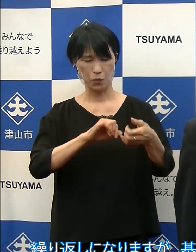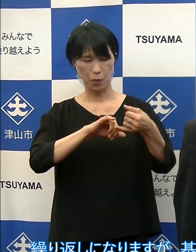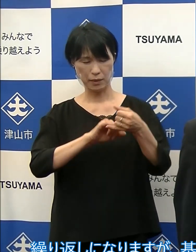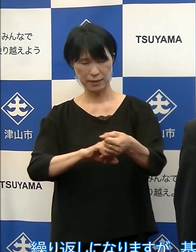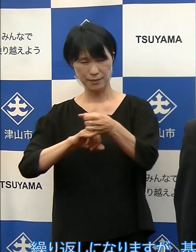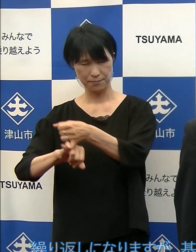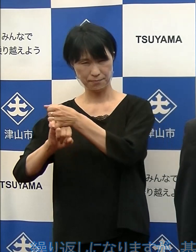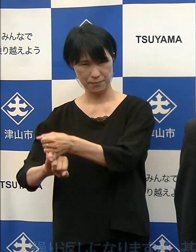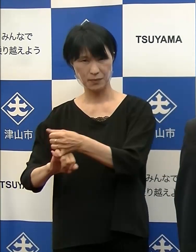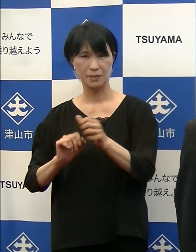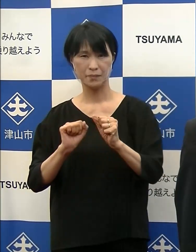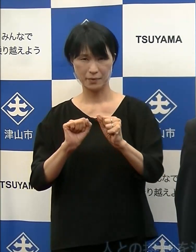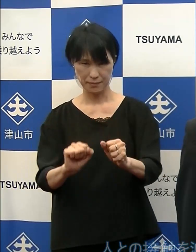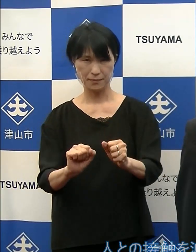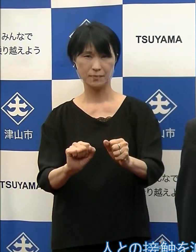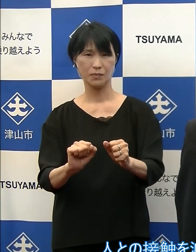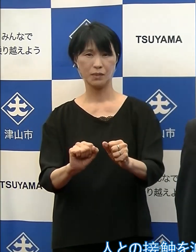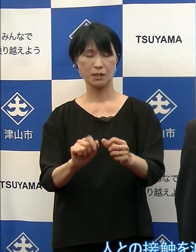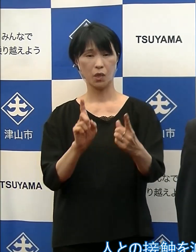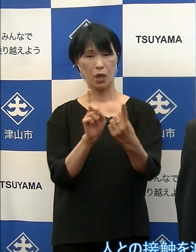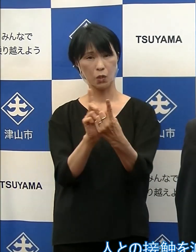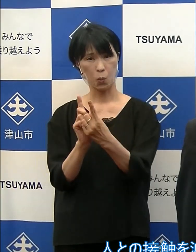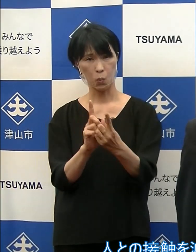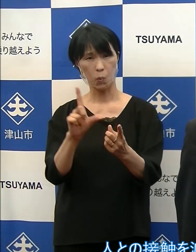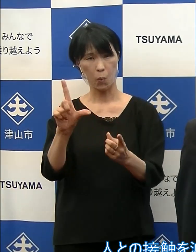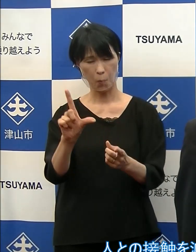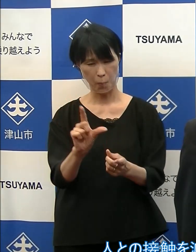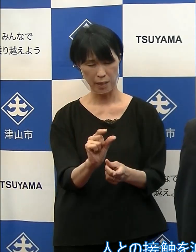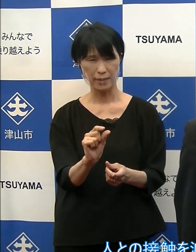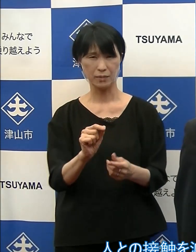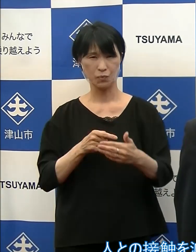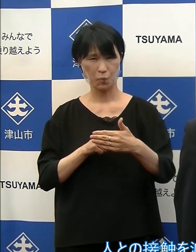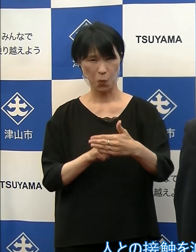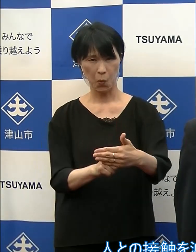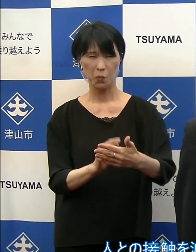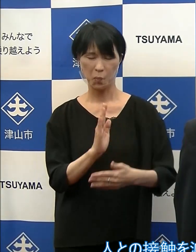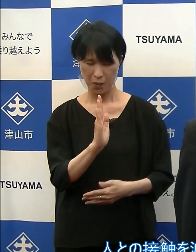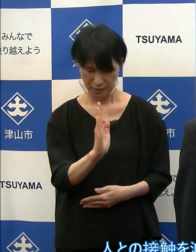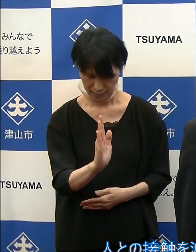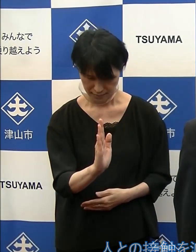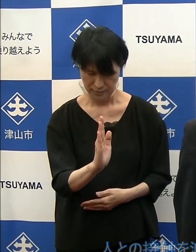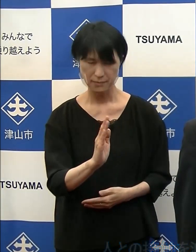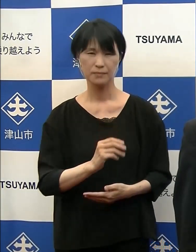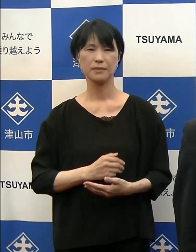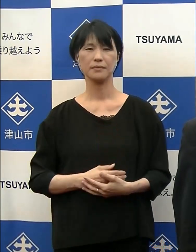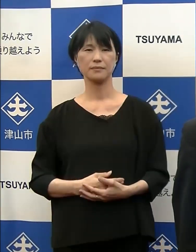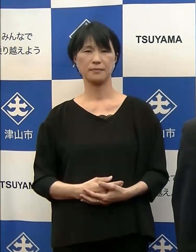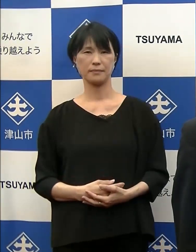とともに、人との接触を減らす行動をお願いいたします。